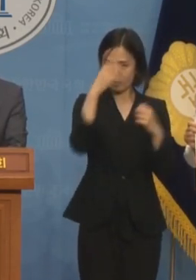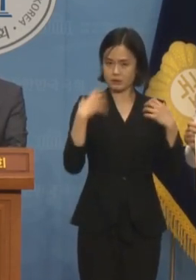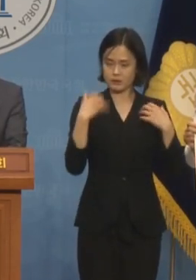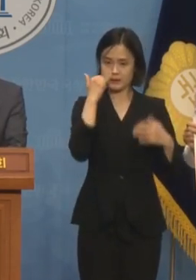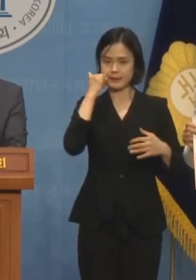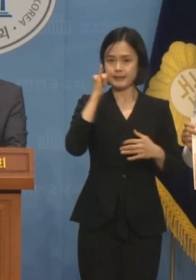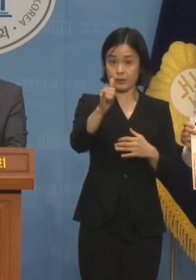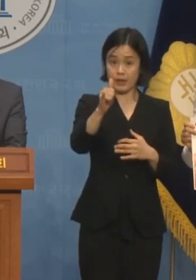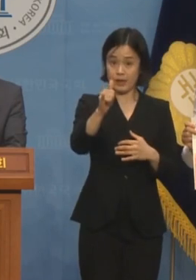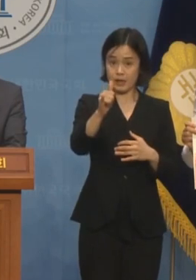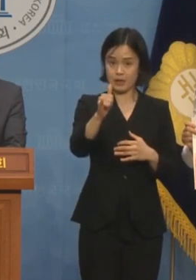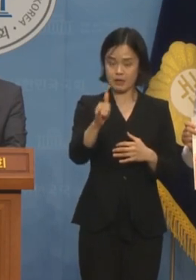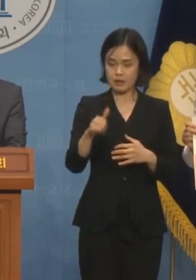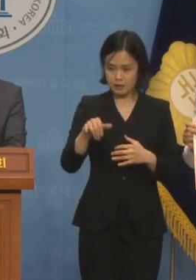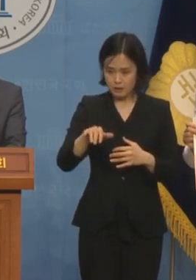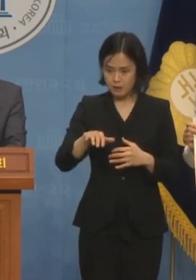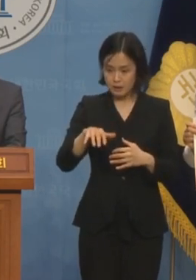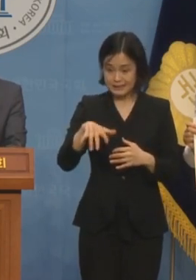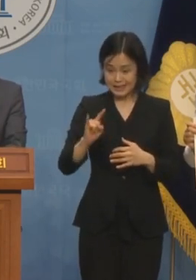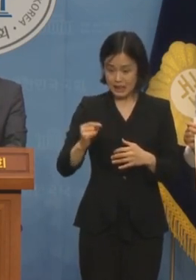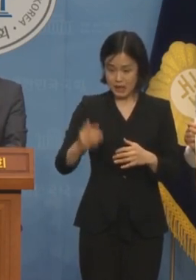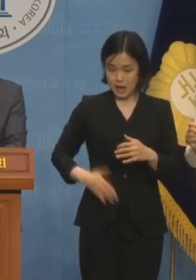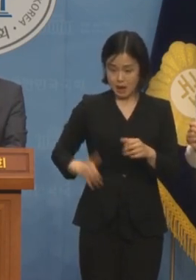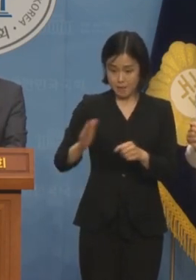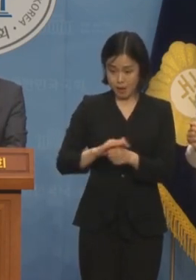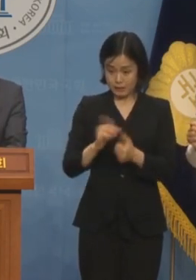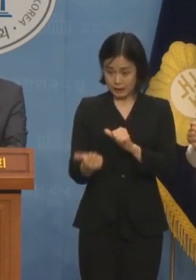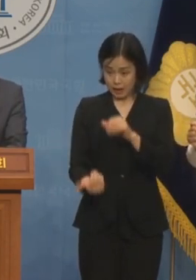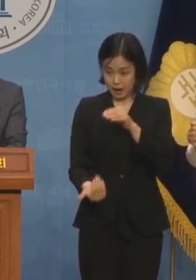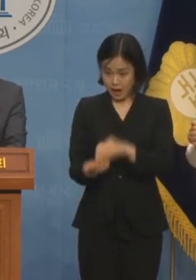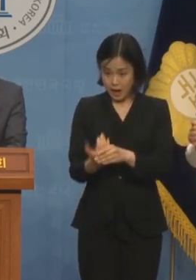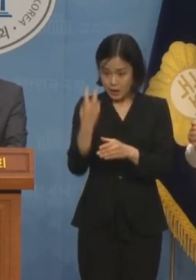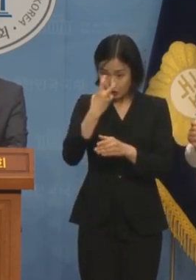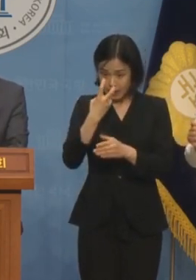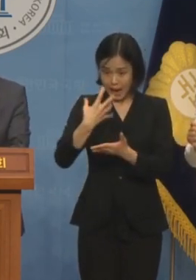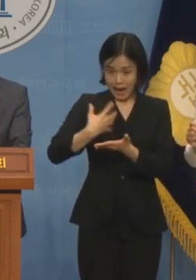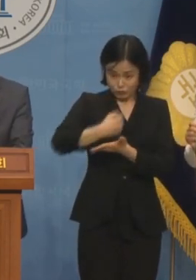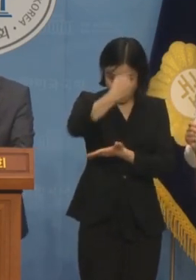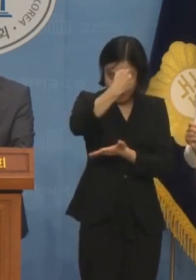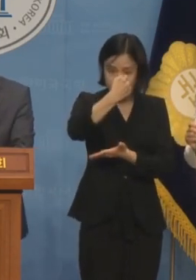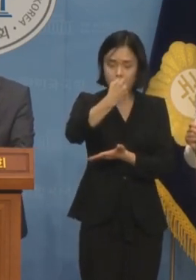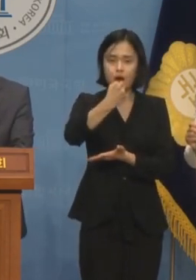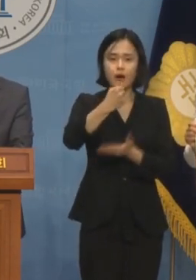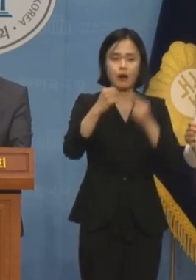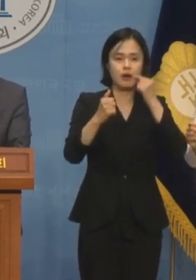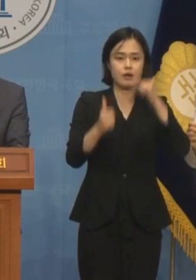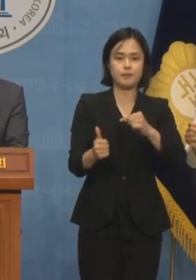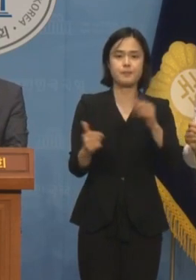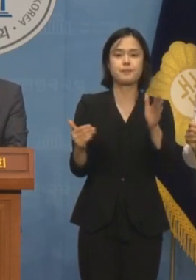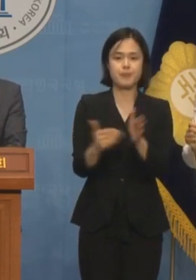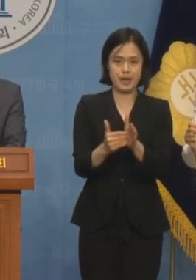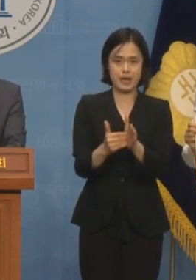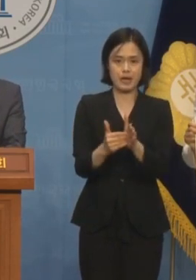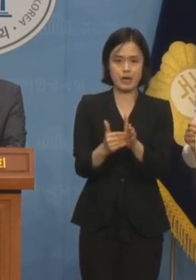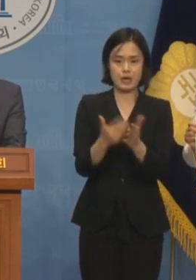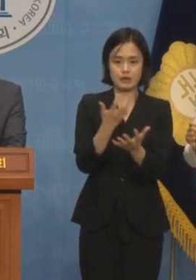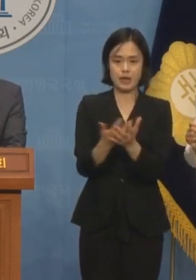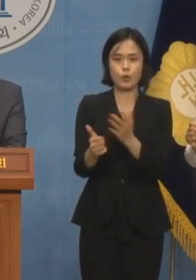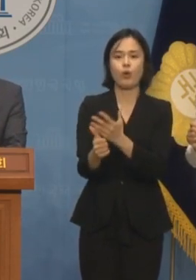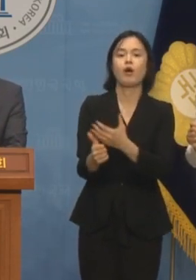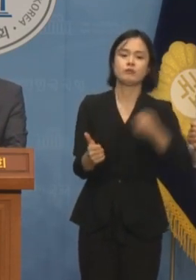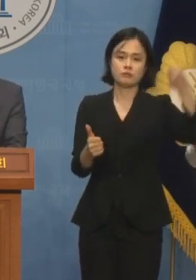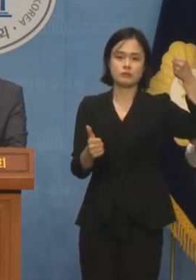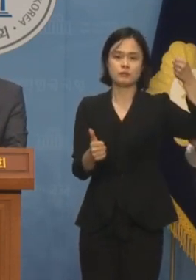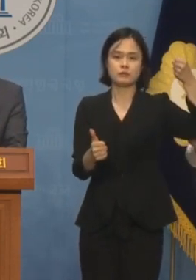기록을 회수하겠다고 통보합니다. 윤석열과 이종섭이 해병대 수사단 기록을 회수하고 박정훈